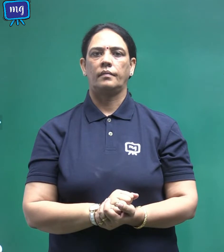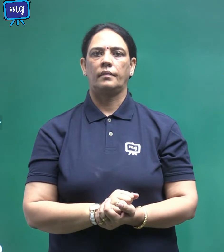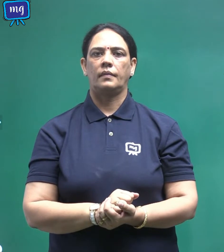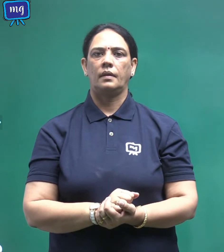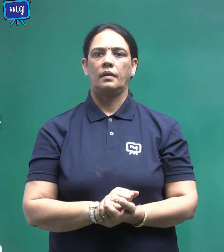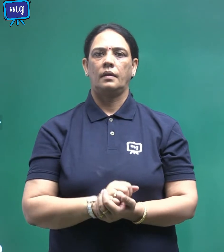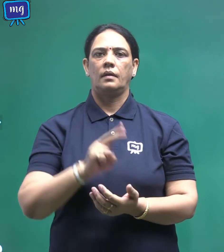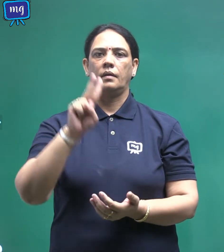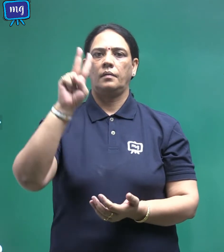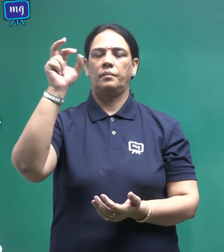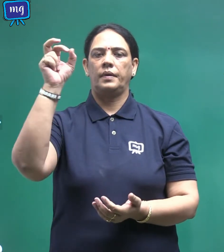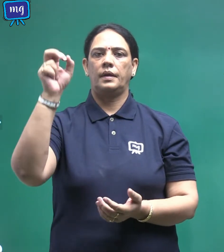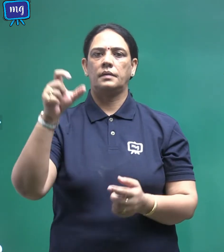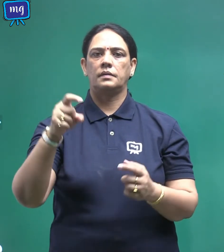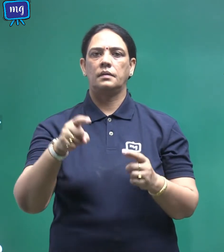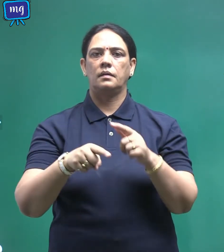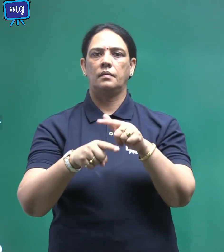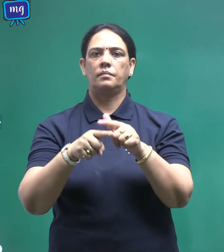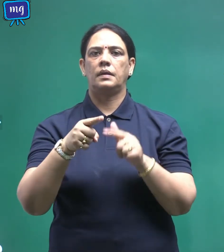20%।